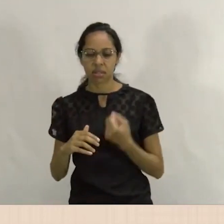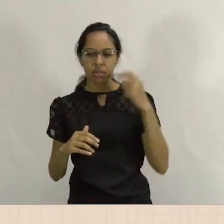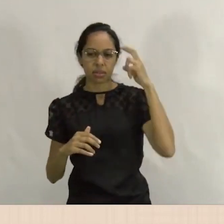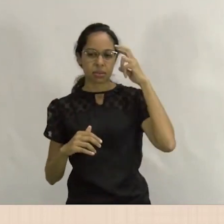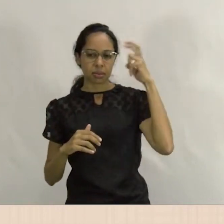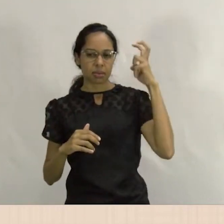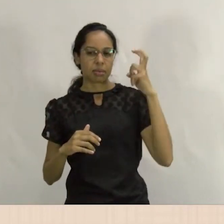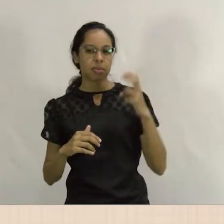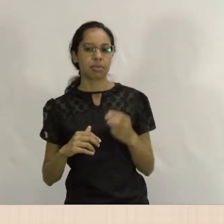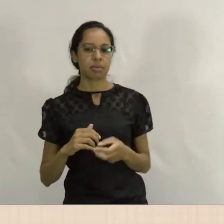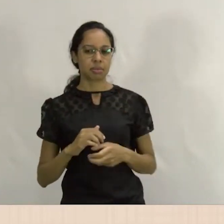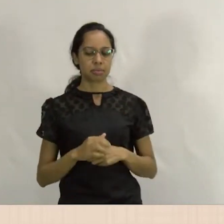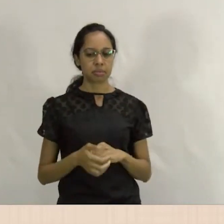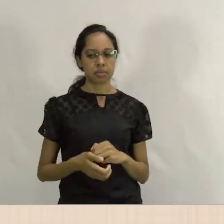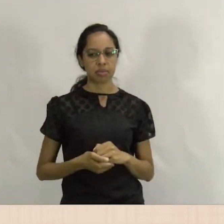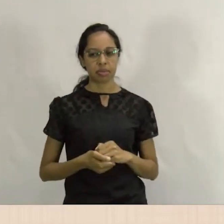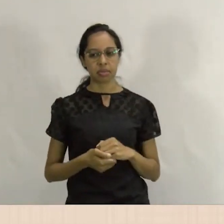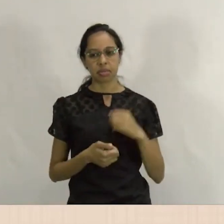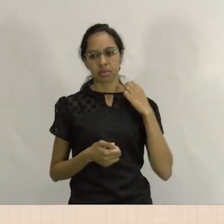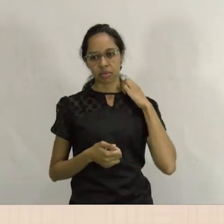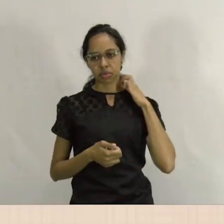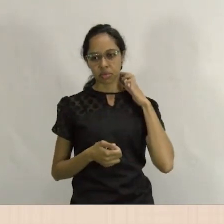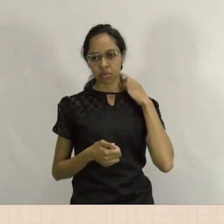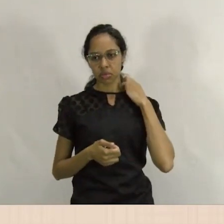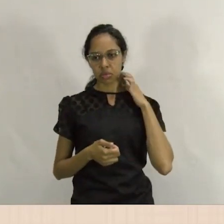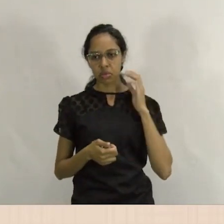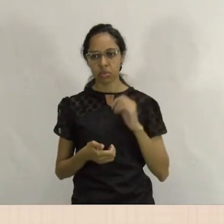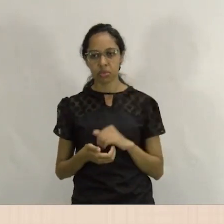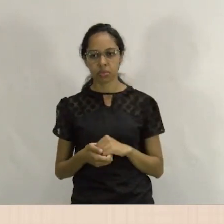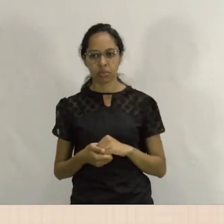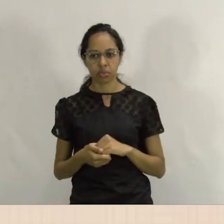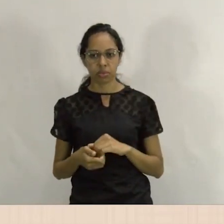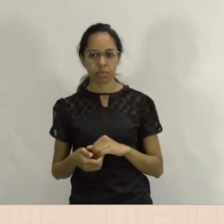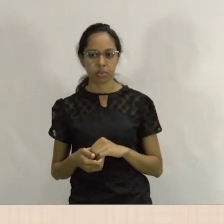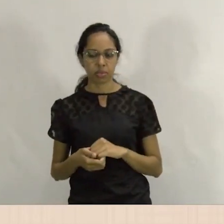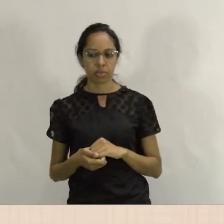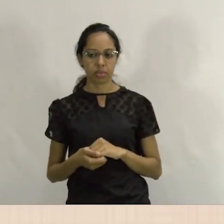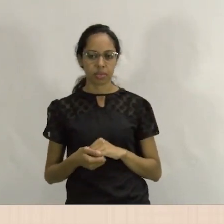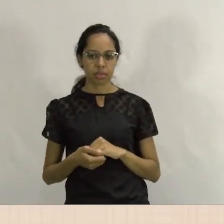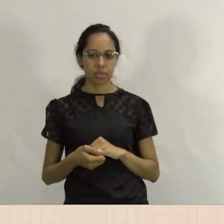transferido, nome que dá referência, que faz referência